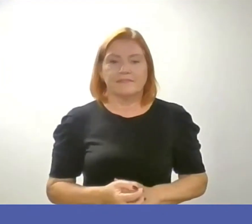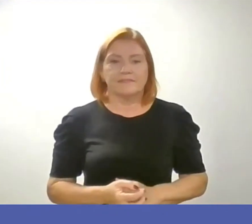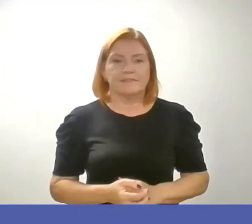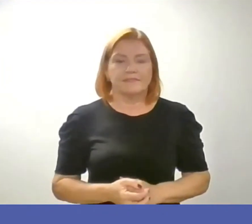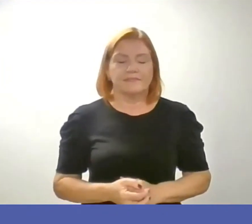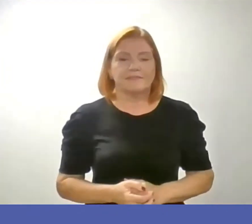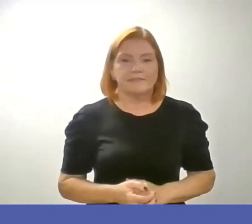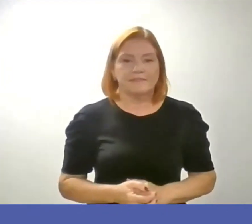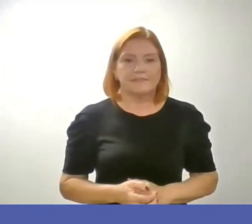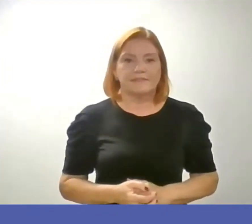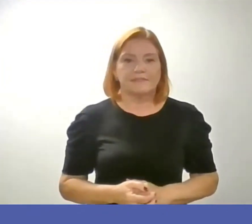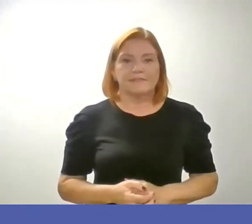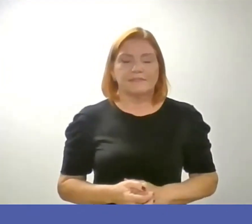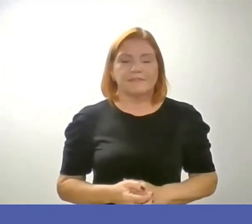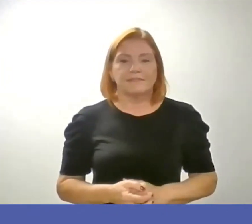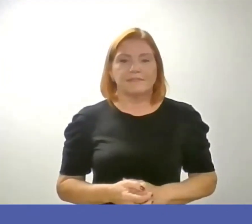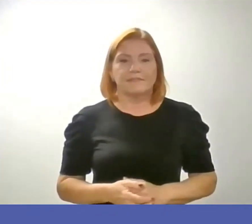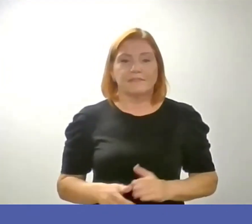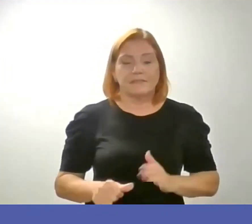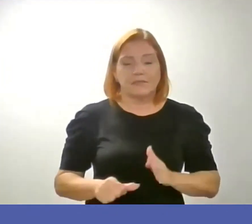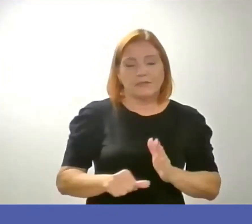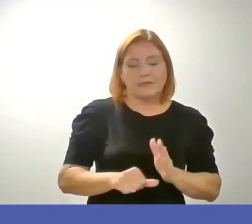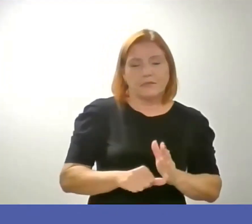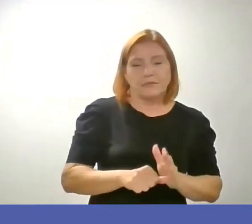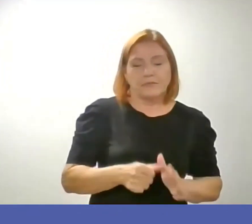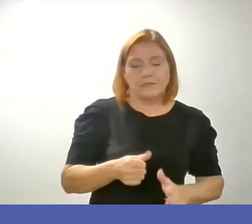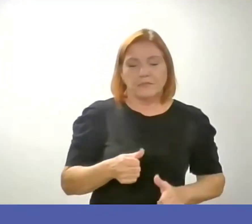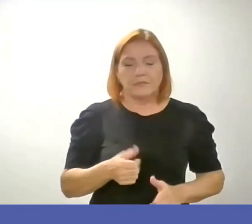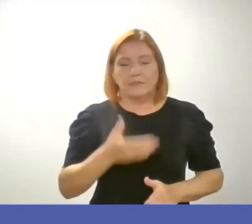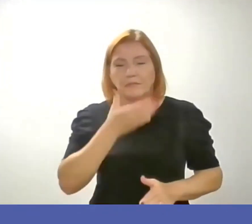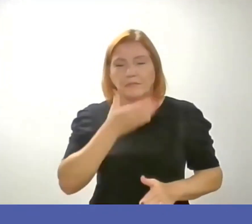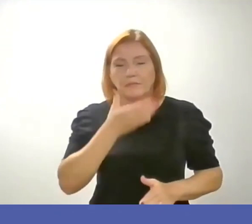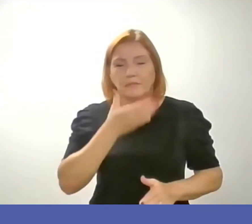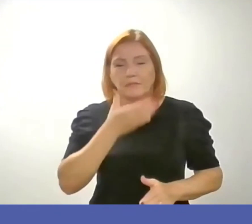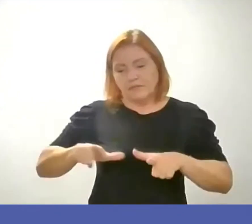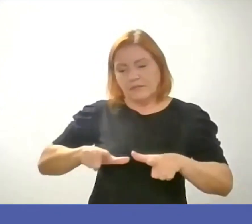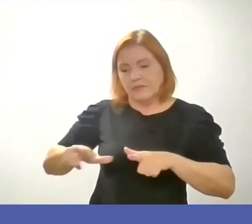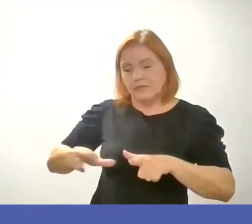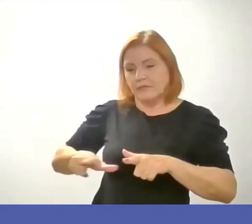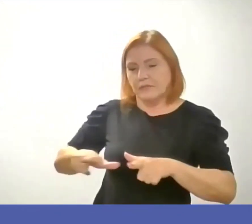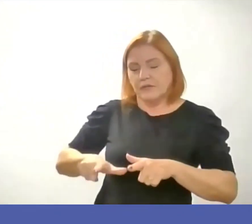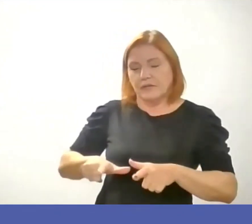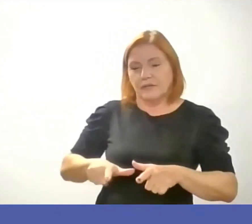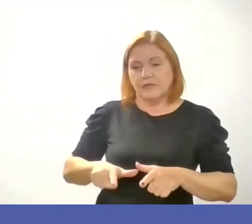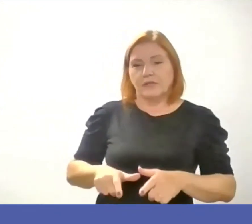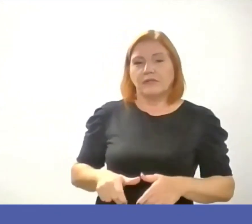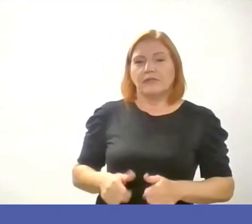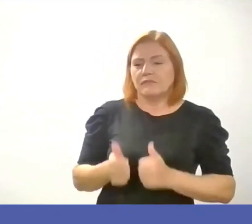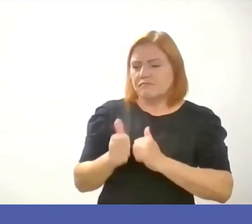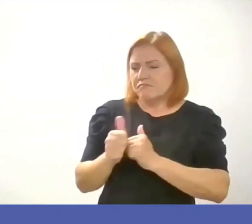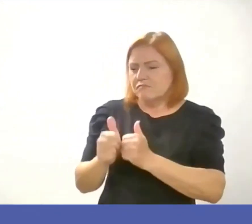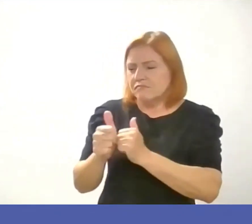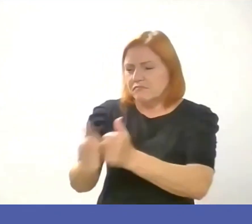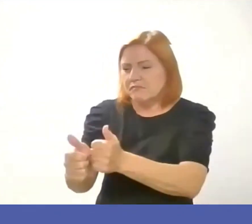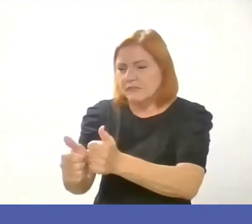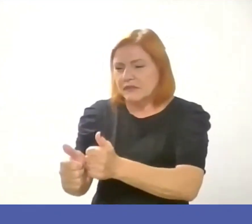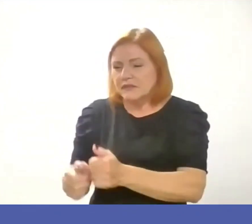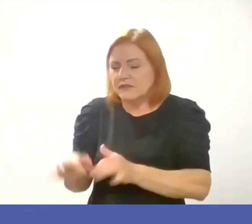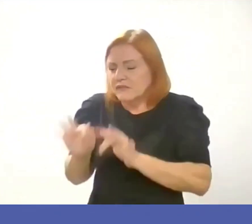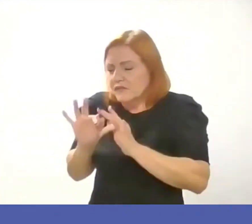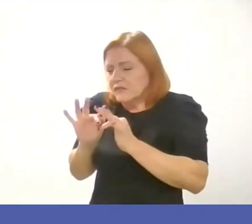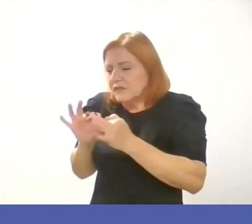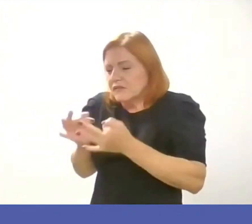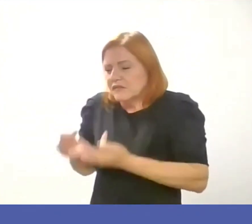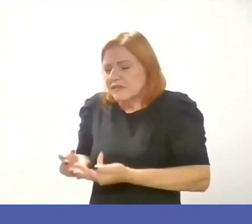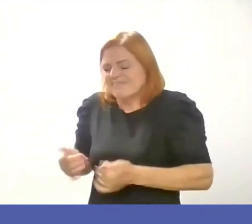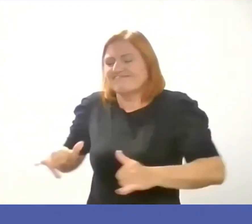Os primeiros trabalhadores que seguiram o Senhor com toda simplicidade sofreram com oposições, tiveram que abrir picadas.